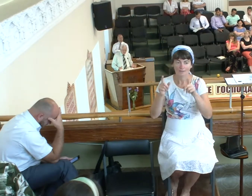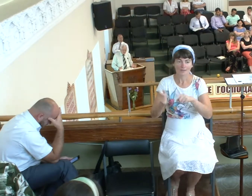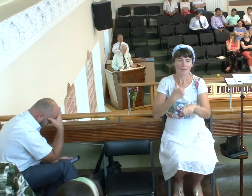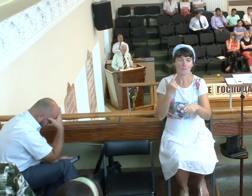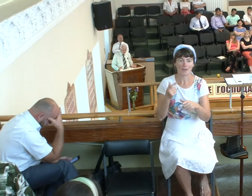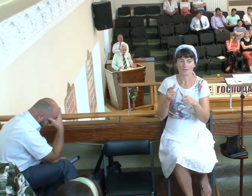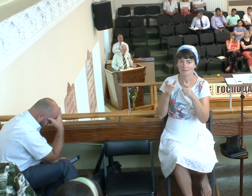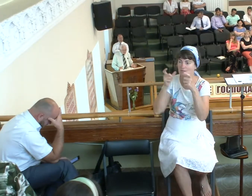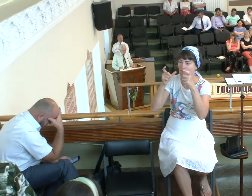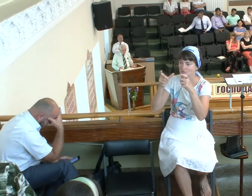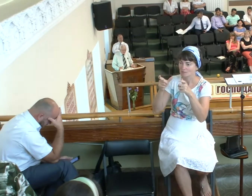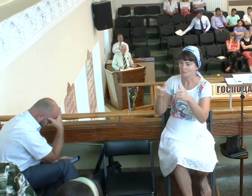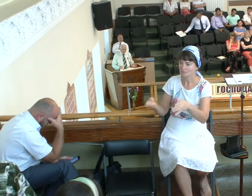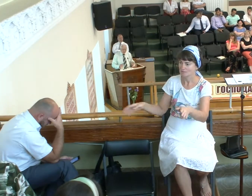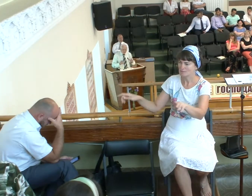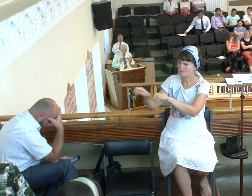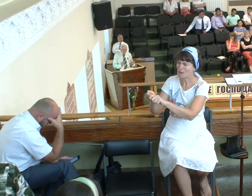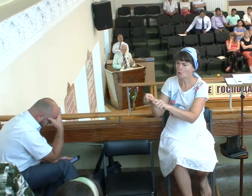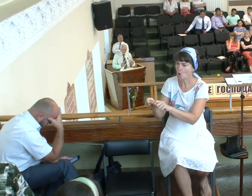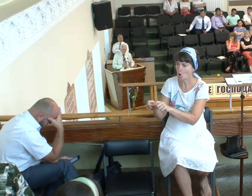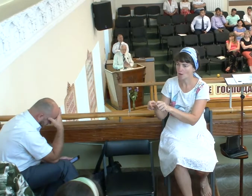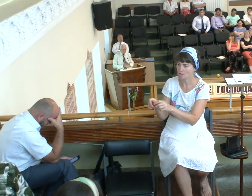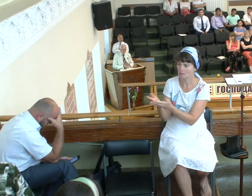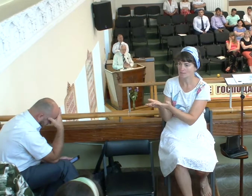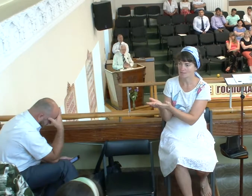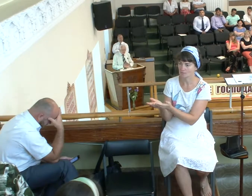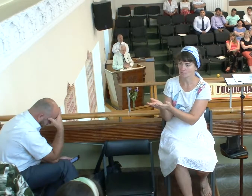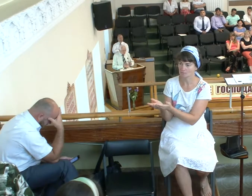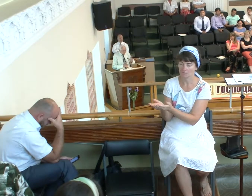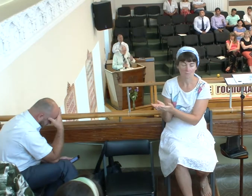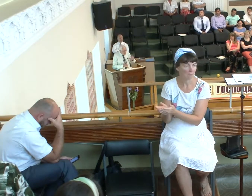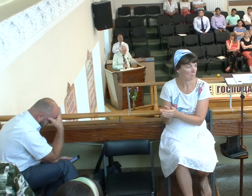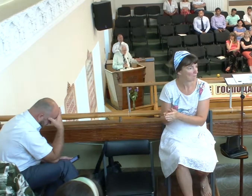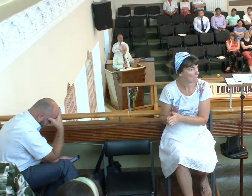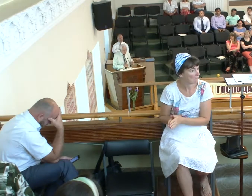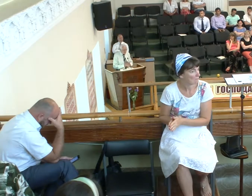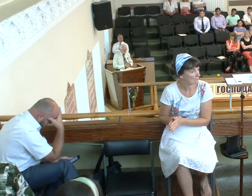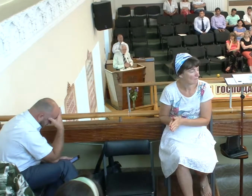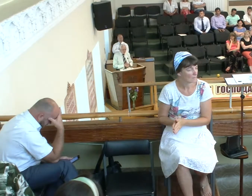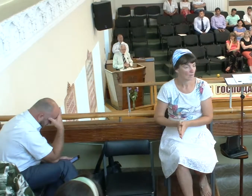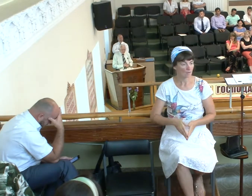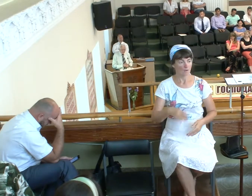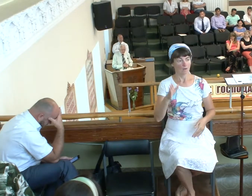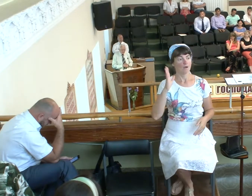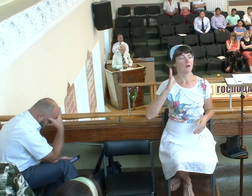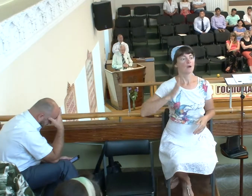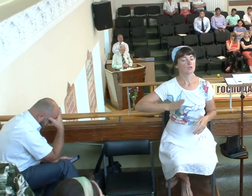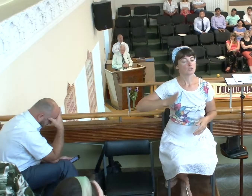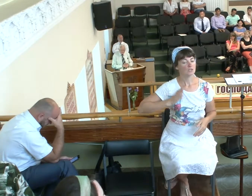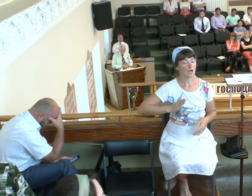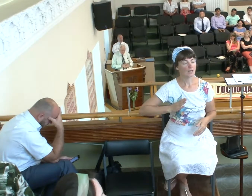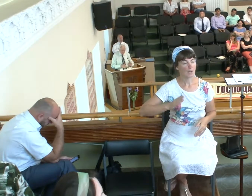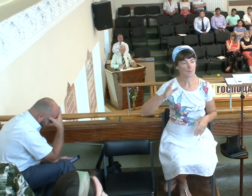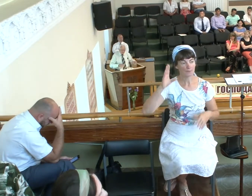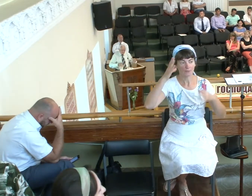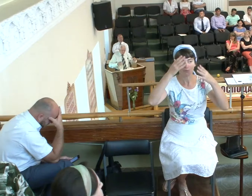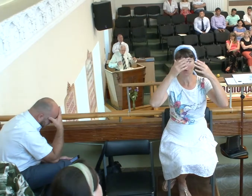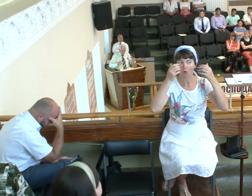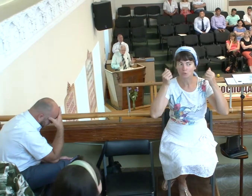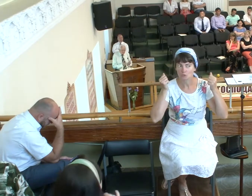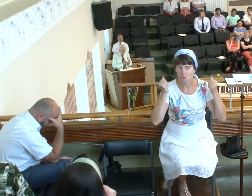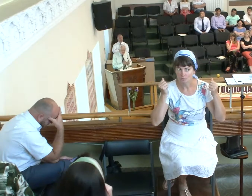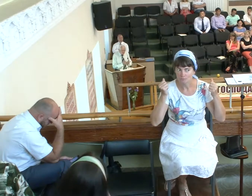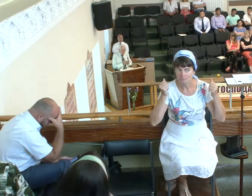книгу. Уже она ждала, когда он глубоко заснет, когда он сильно будет, крепко будет спать. Все равно что-то